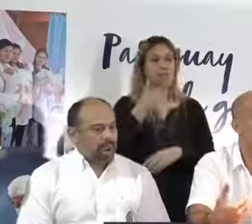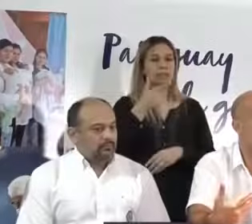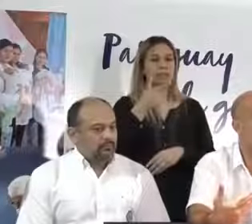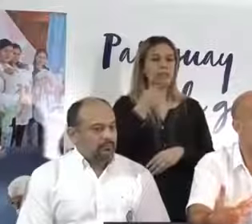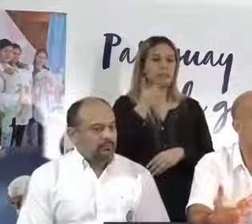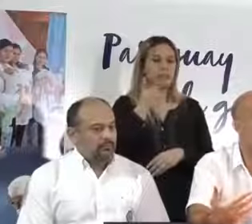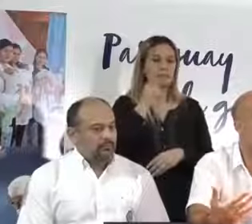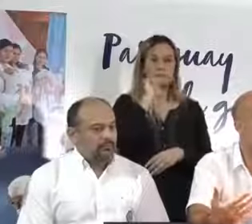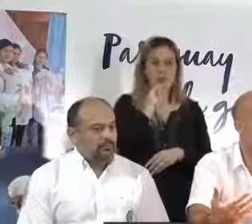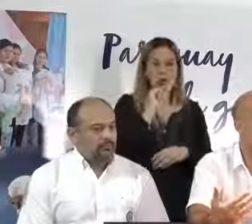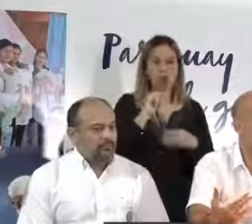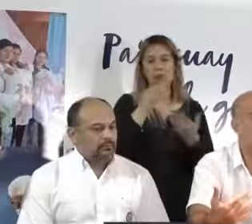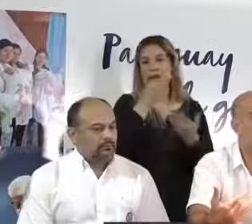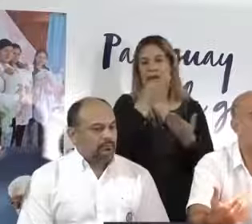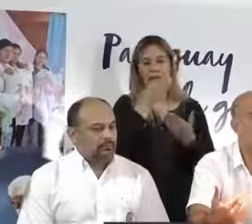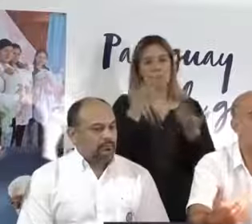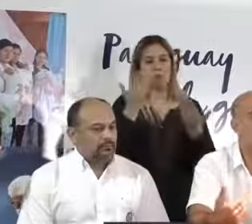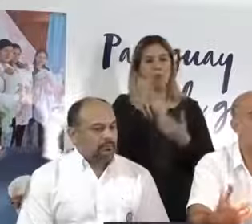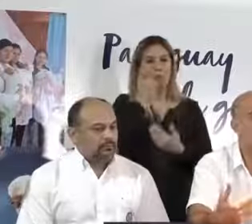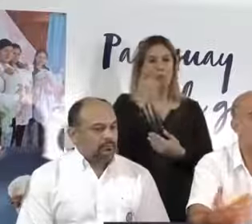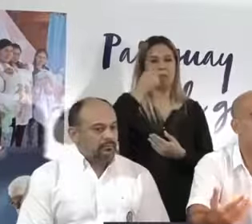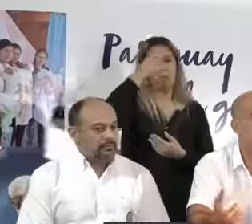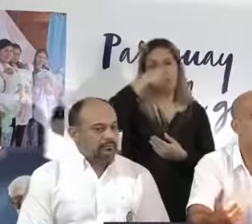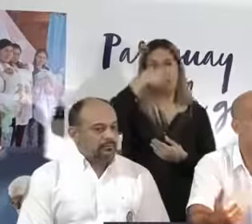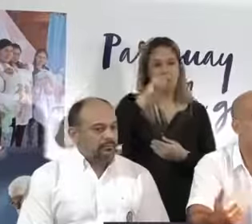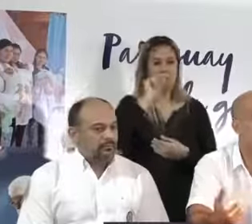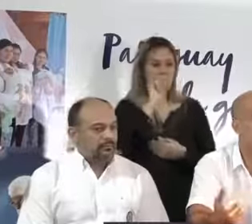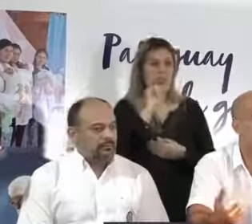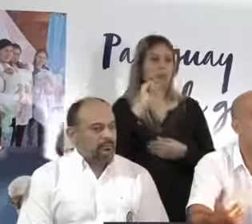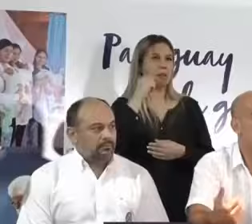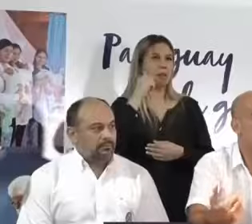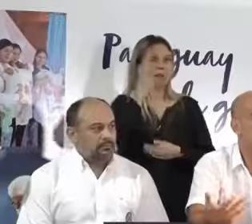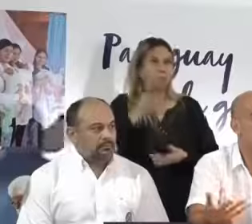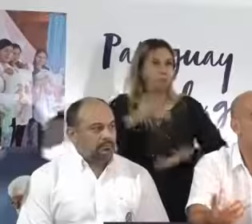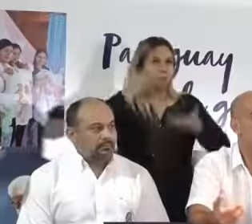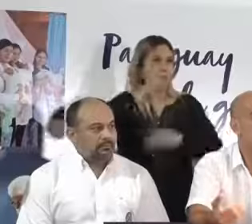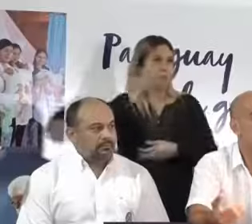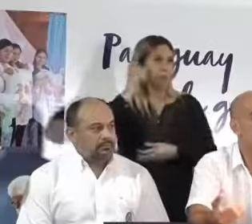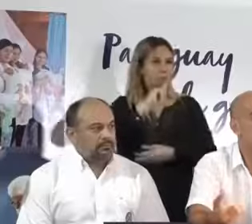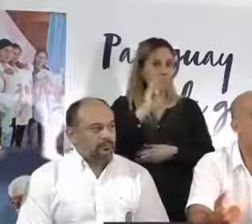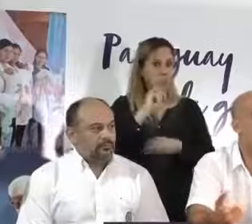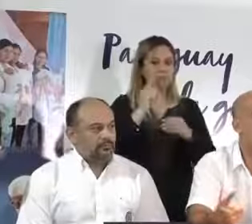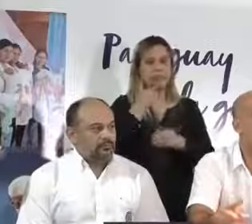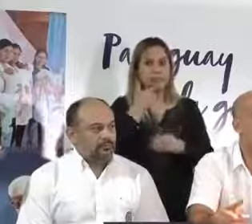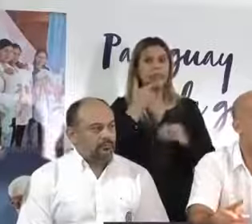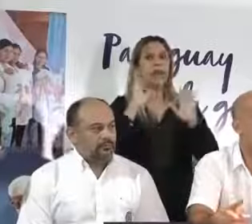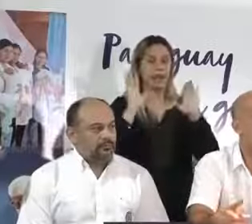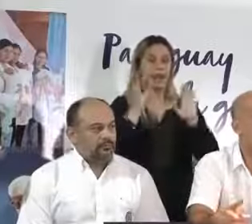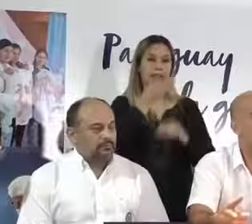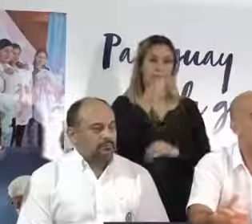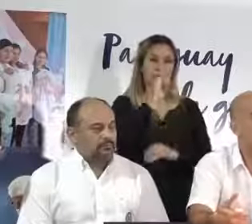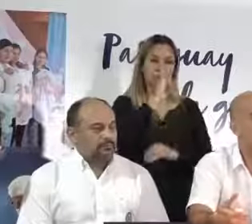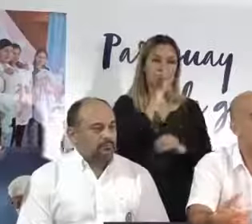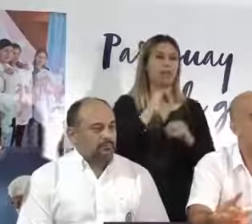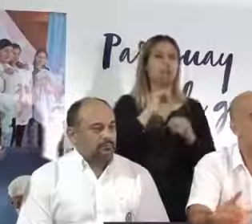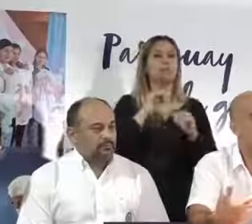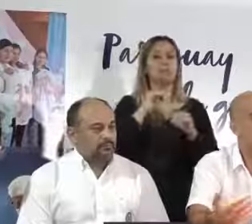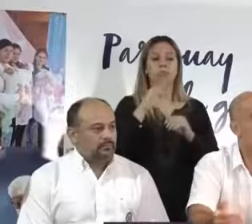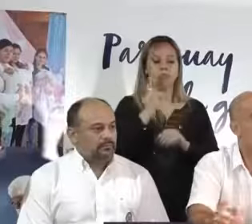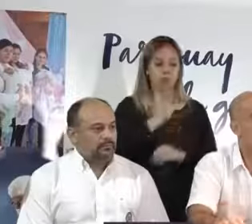mantenerse en el lugar donde se encuentra, digamos, en aislamiento, entonces se irá allí. Si no es así, nosotros